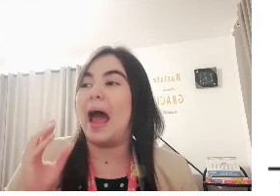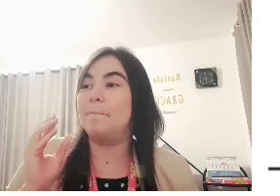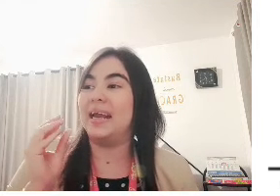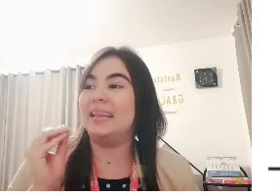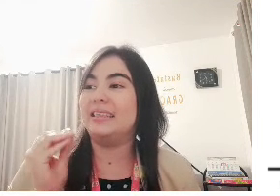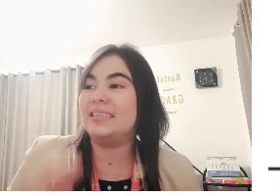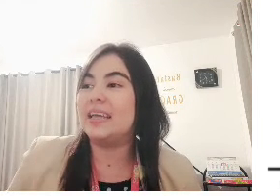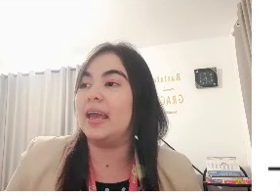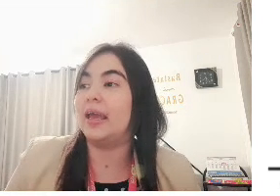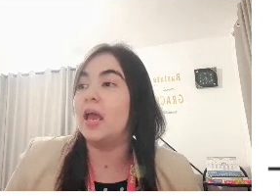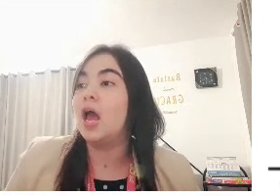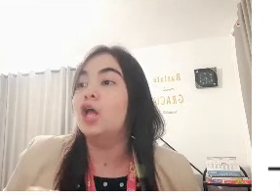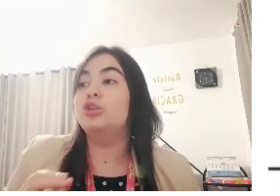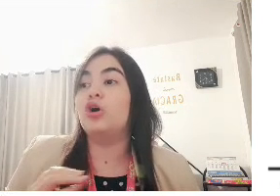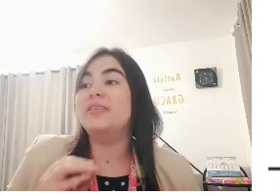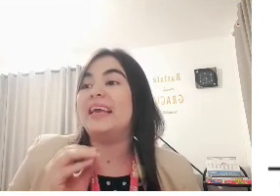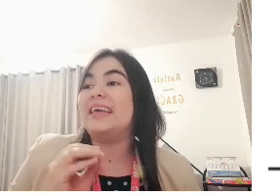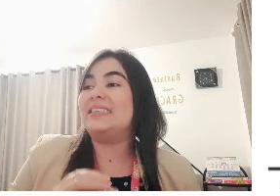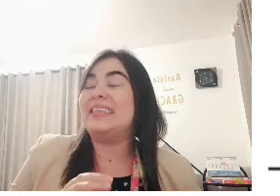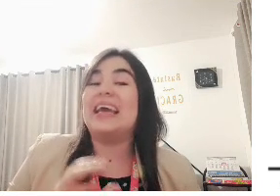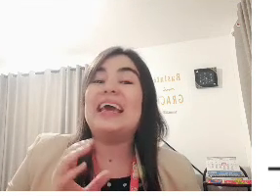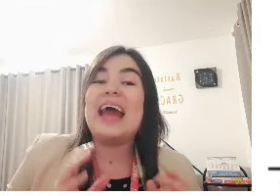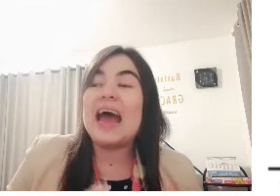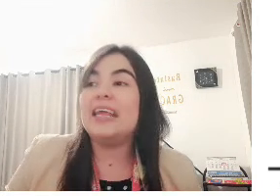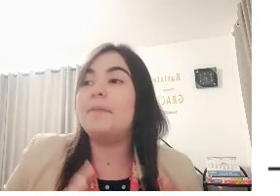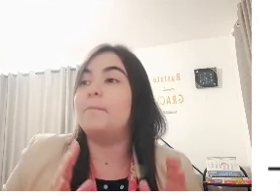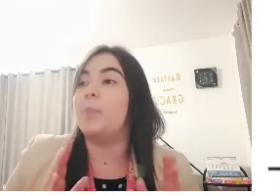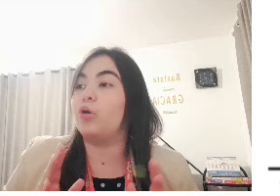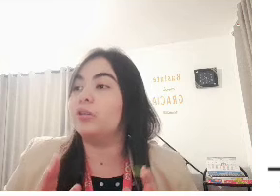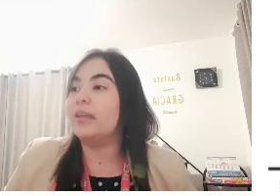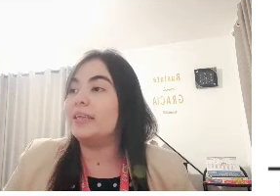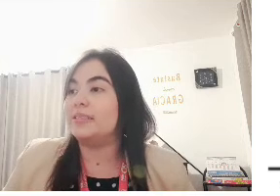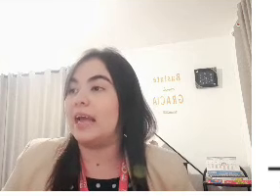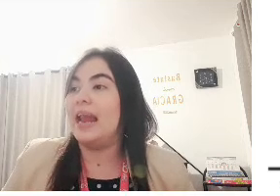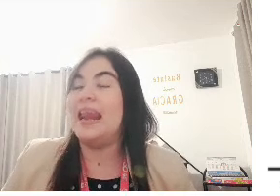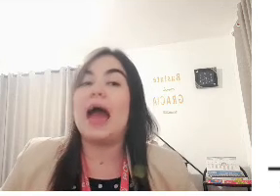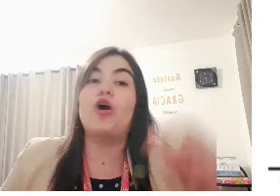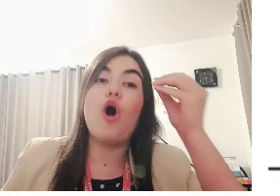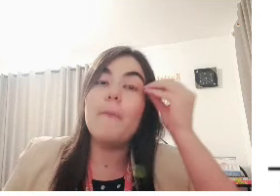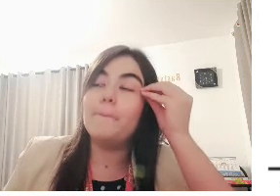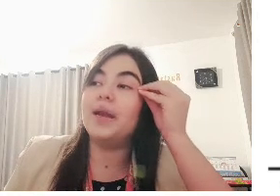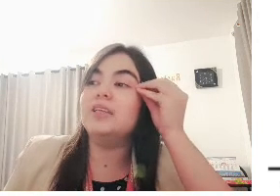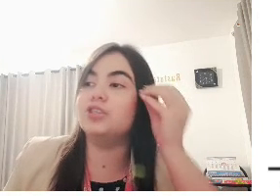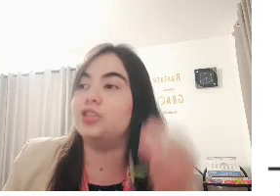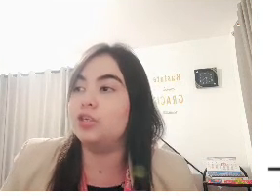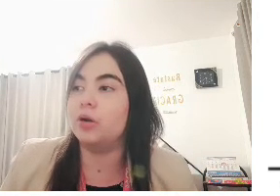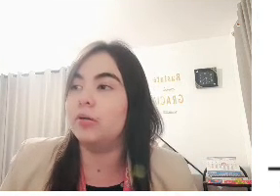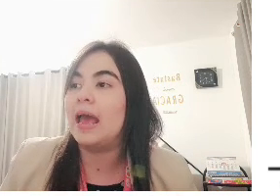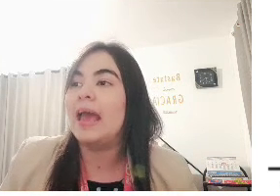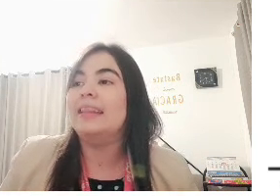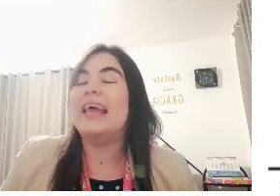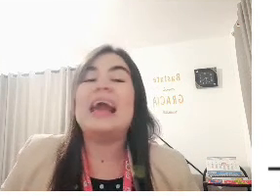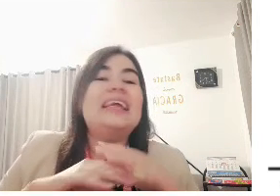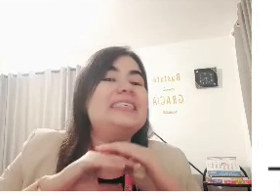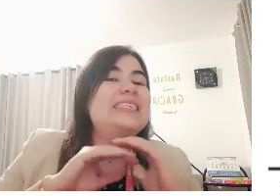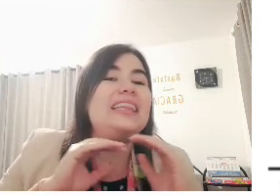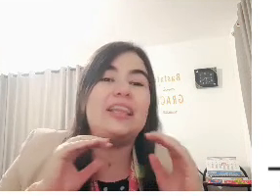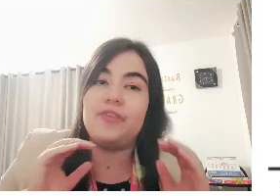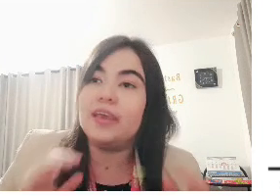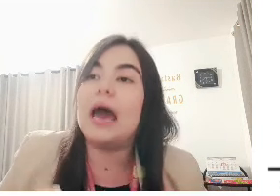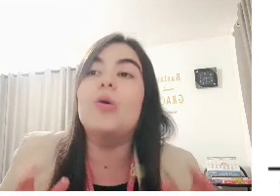del aprendizaje, donde es de gran importancia la comprensión,